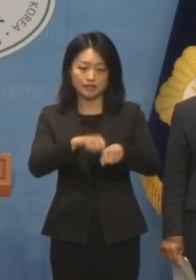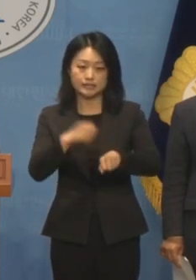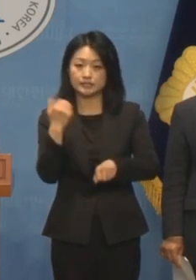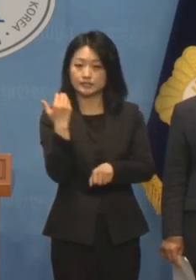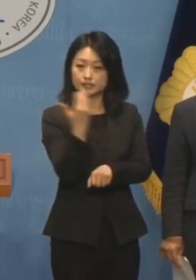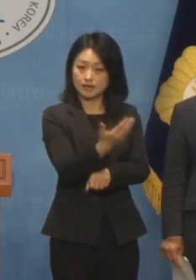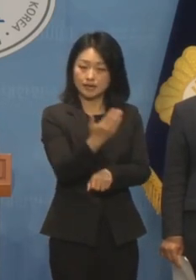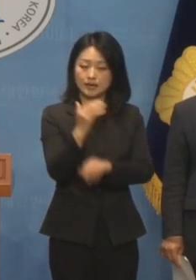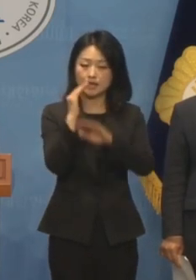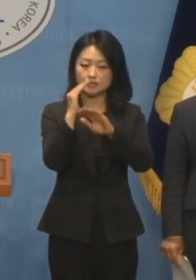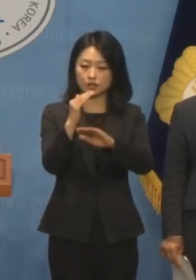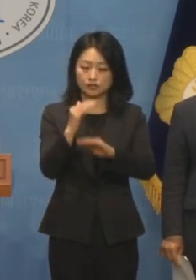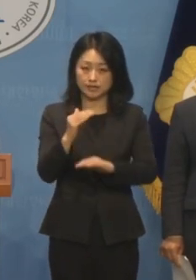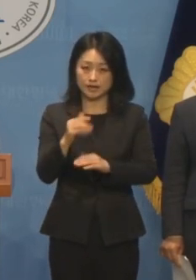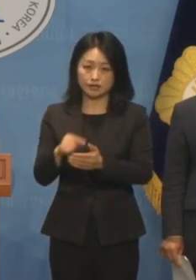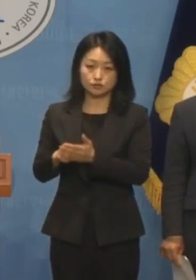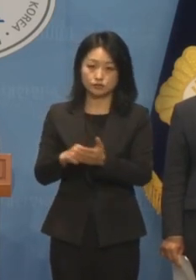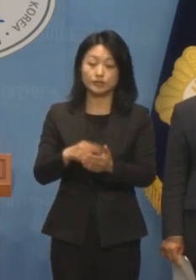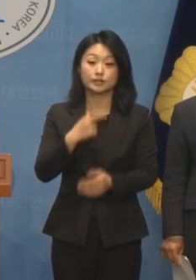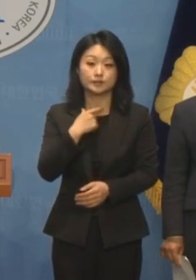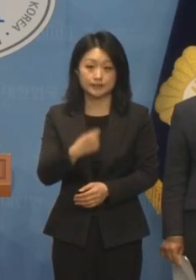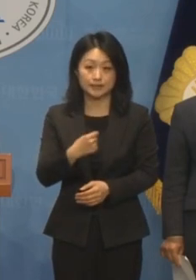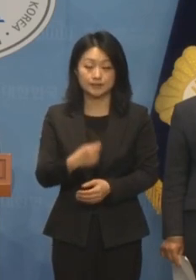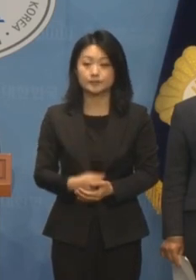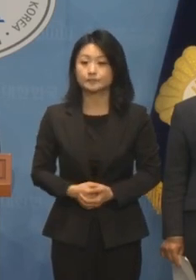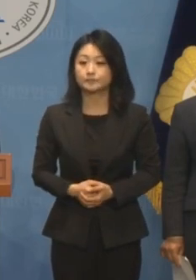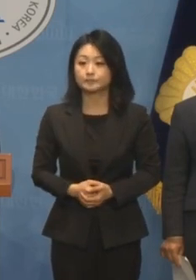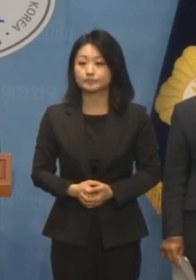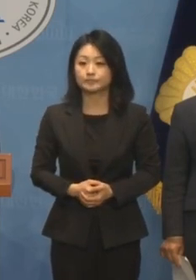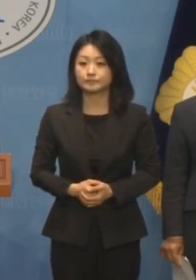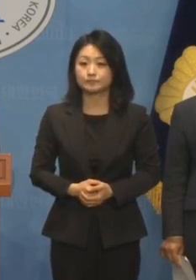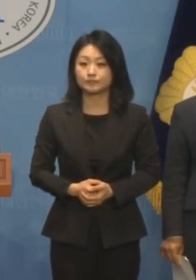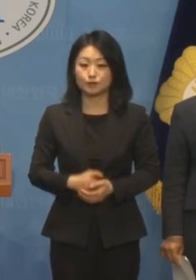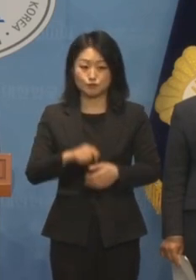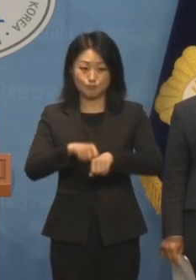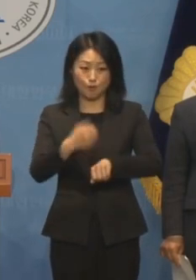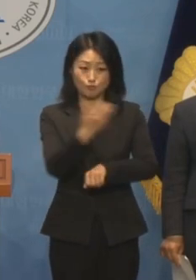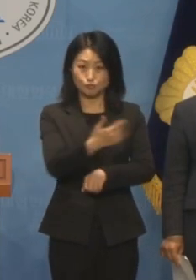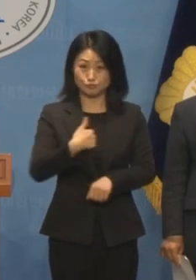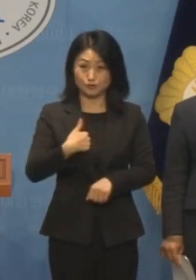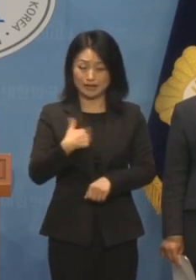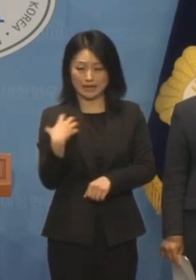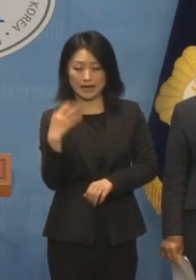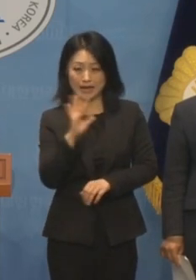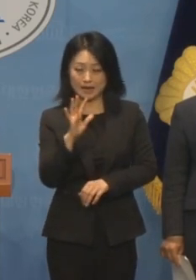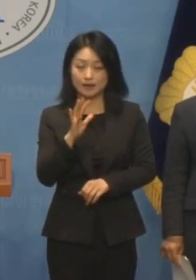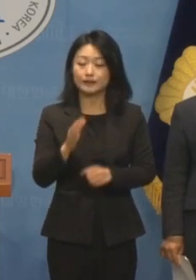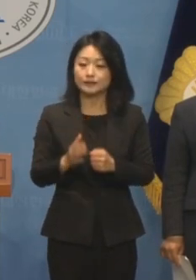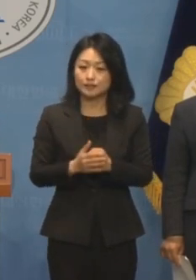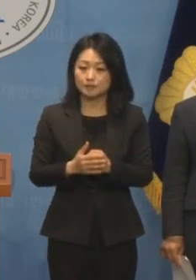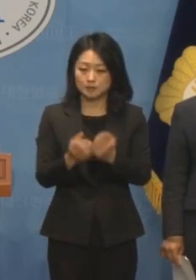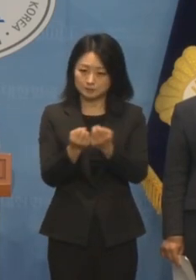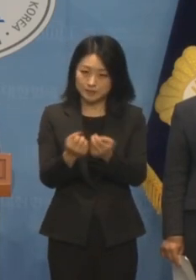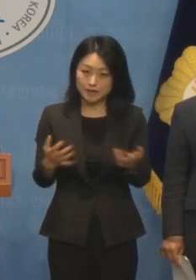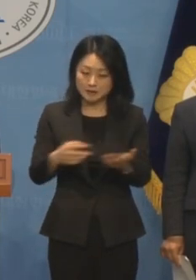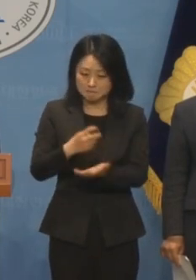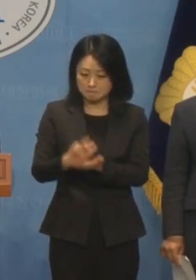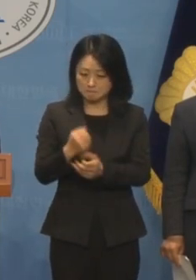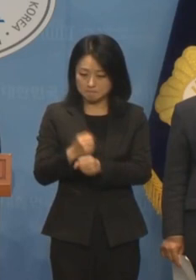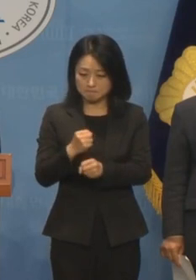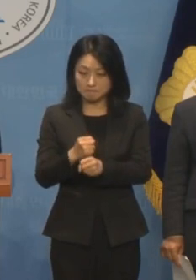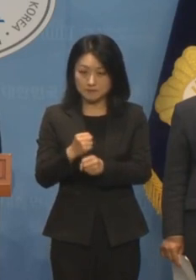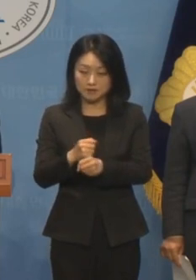절차를 밟아 나가도록 할 것입니다. 저희가 직접 징계할 수 없기 때문에 입법부가 할 수 있는 방법을